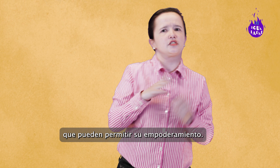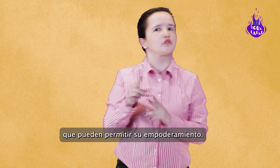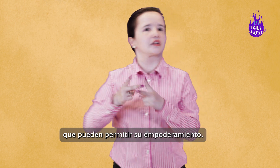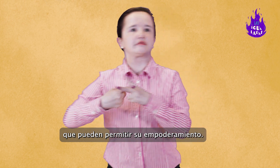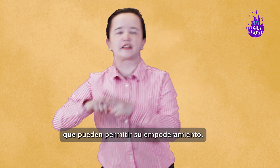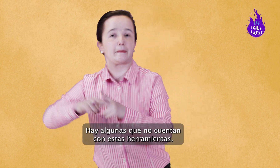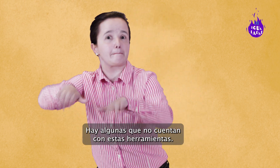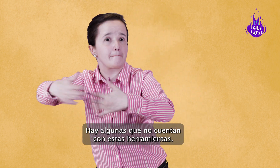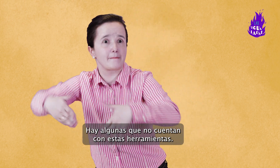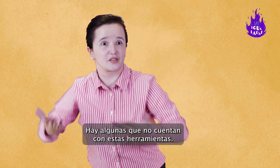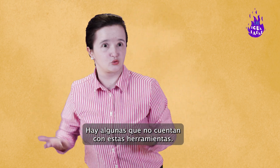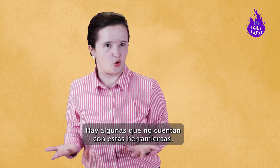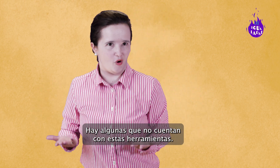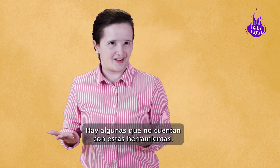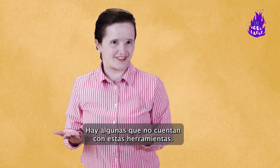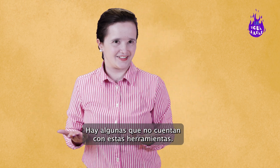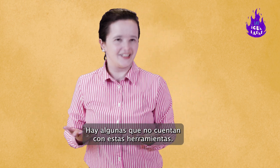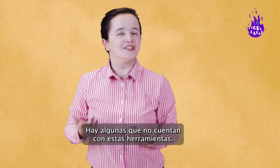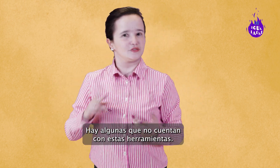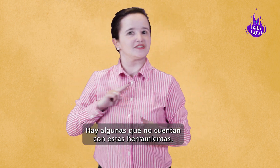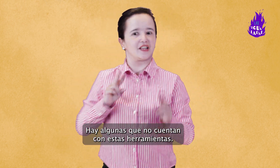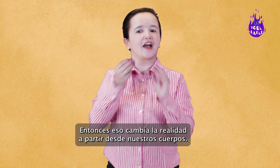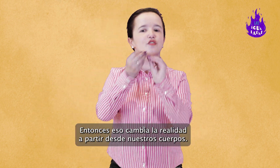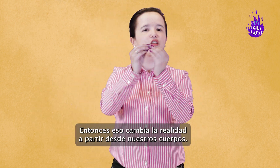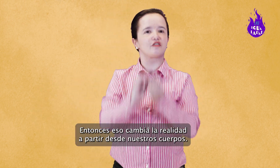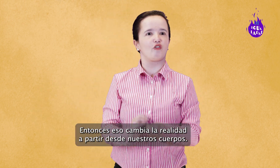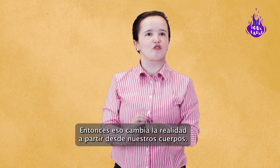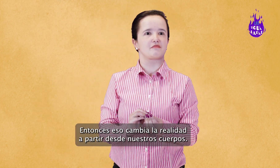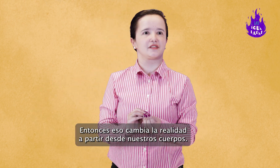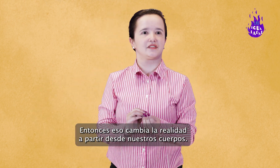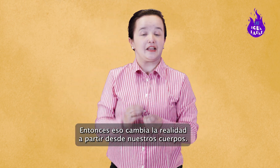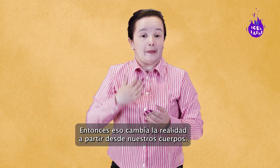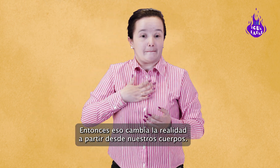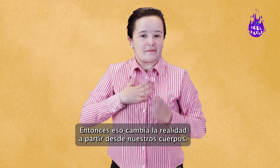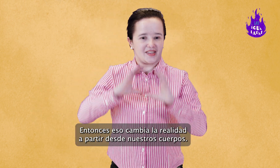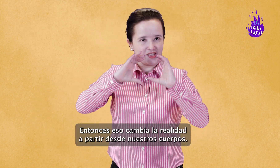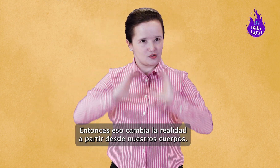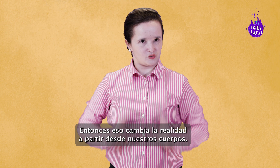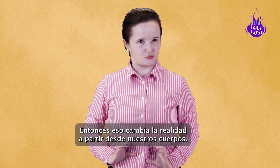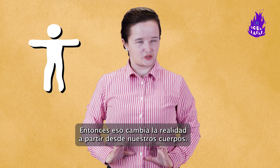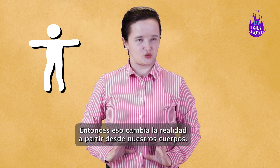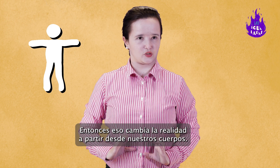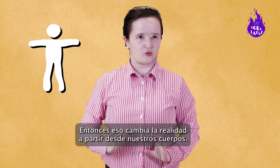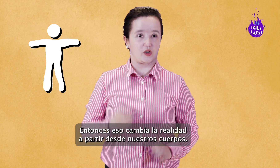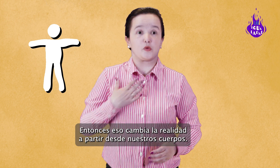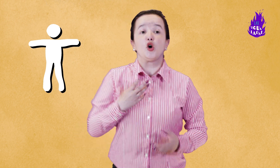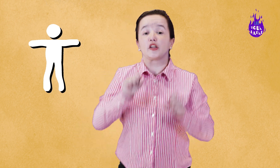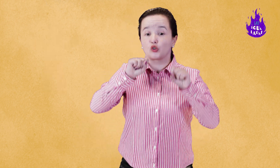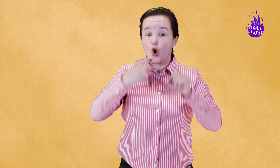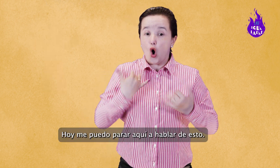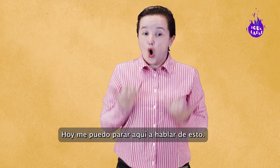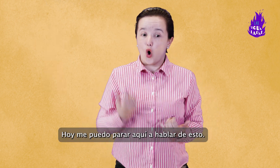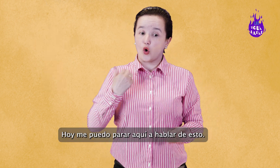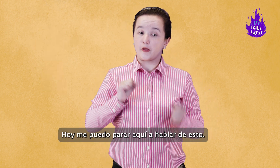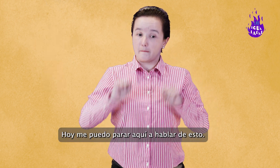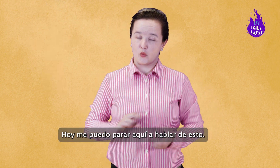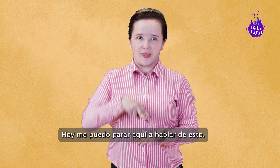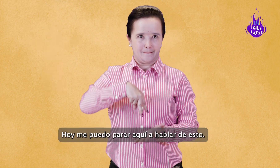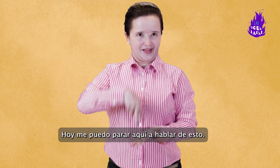empoderamiento. Hay algunas que no cuentan con estas herramientas. Entonces eso cambia la realidad a partir de nuestros cuerpos. Hoy me puedo parar aquí,